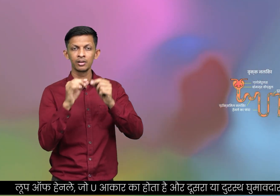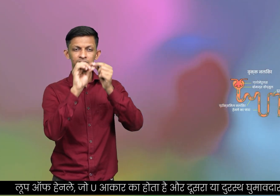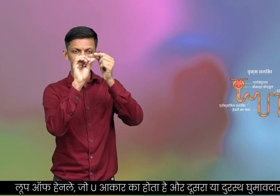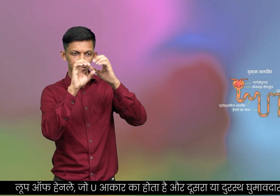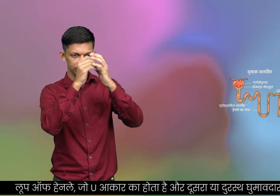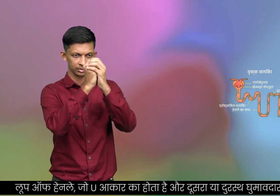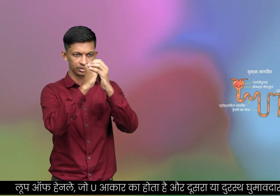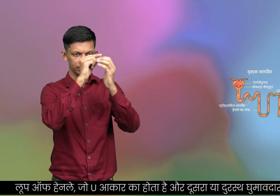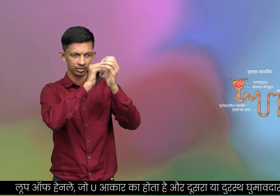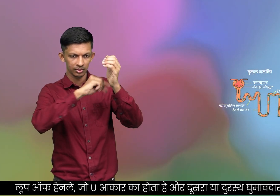होता है।